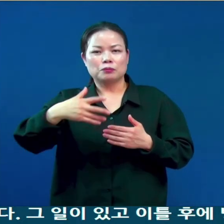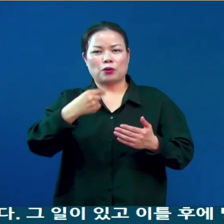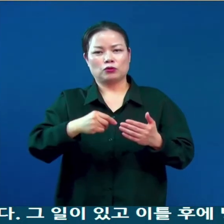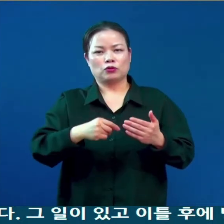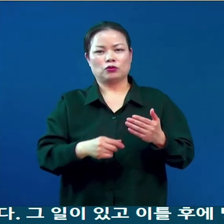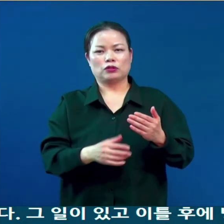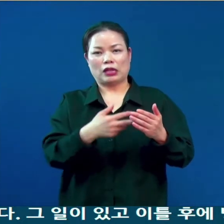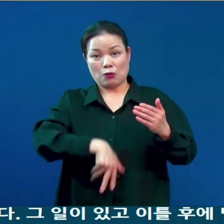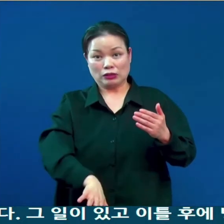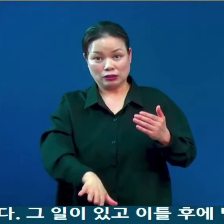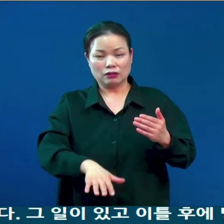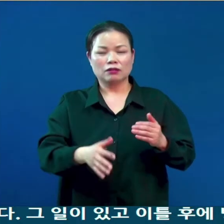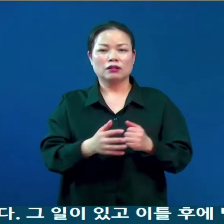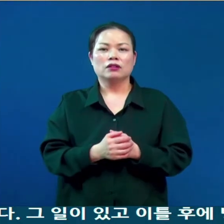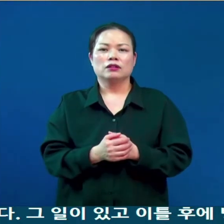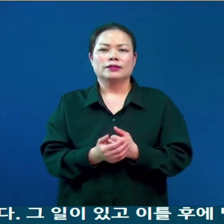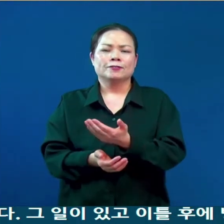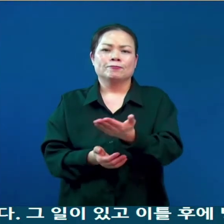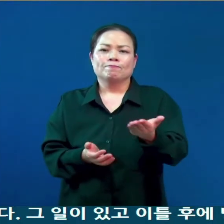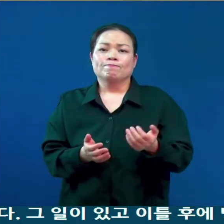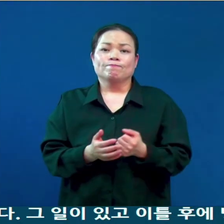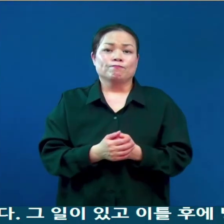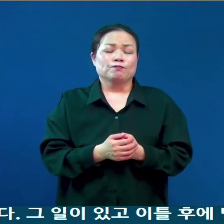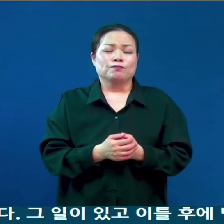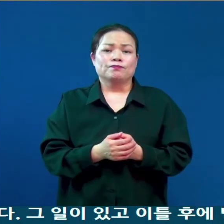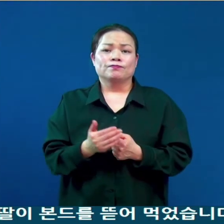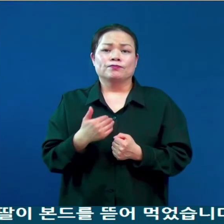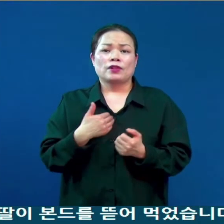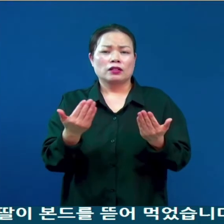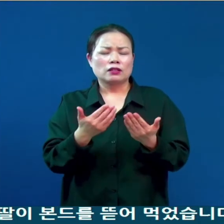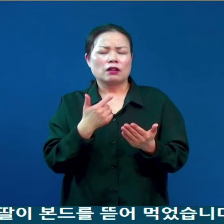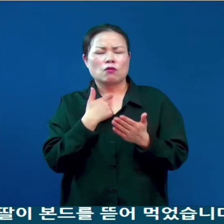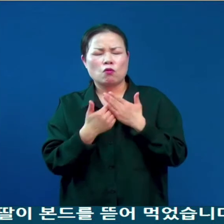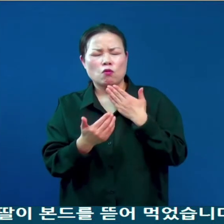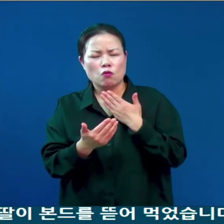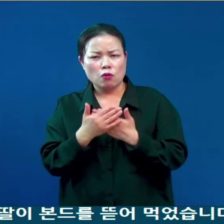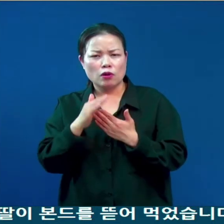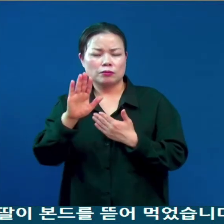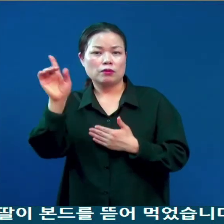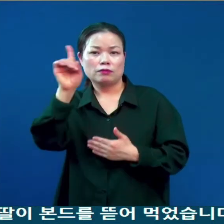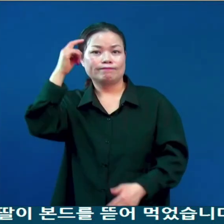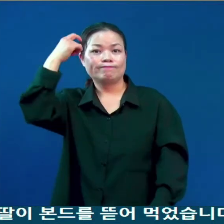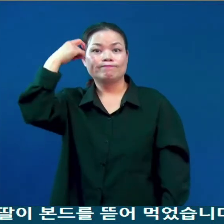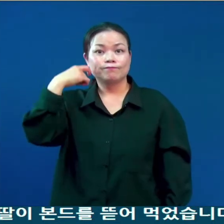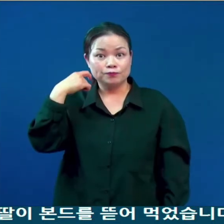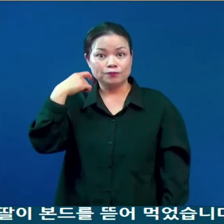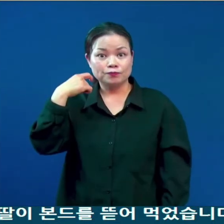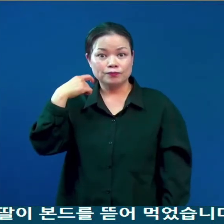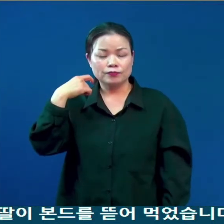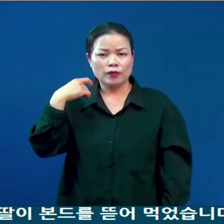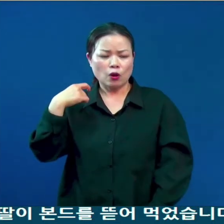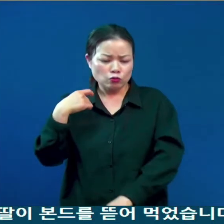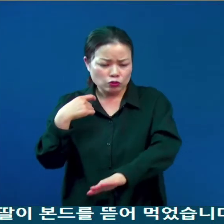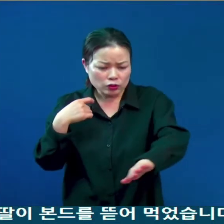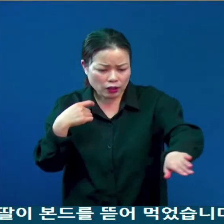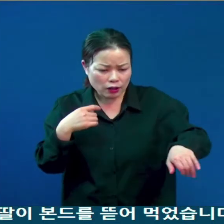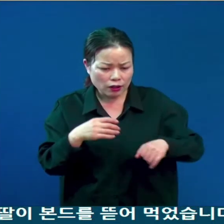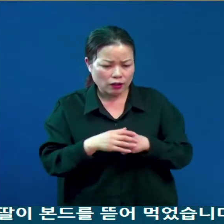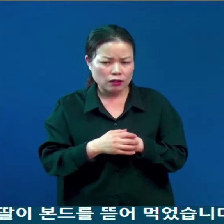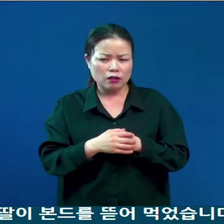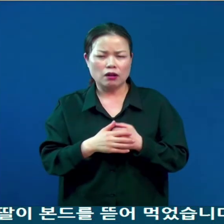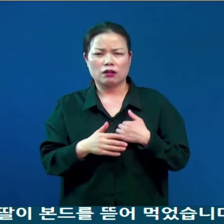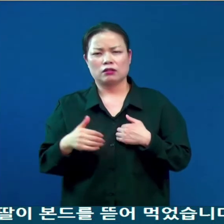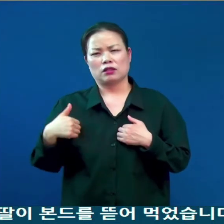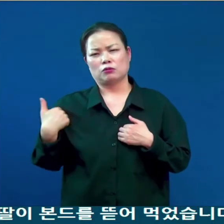쉬었던 경험이 있었습니다. 근데 여러분, 제가 그 사건을 경험하면서 무엇을 느꼈냐면 우리가 그냥